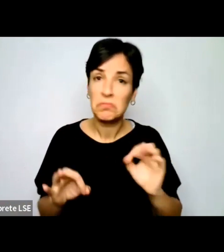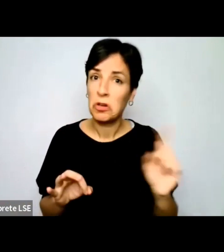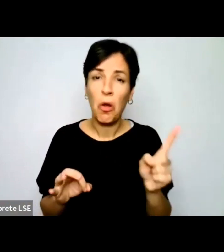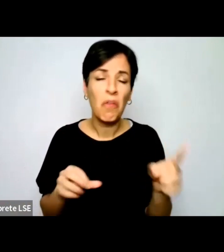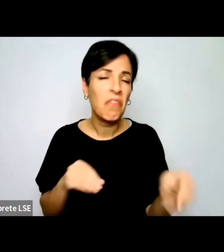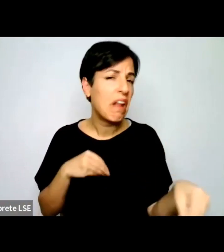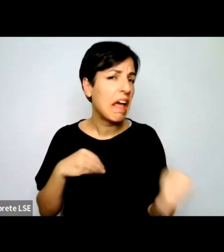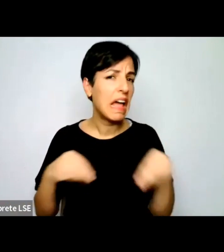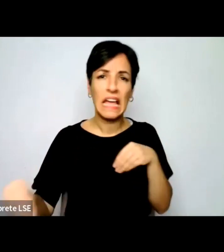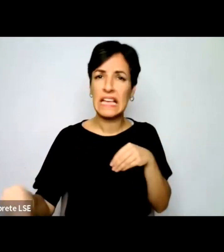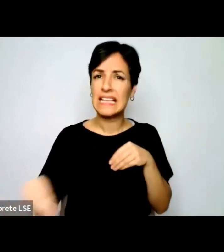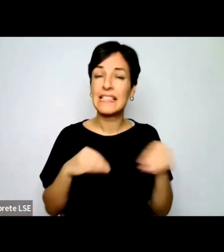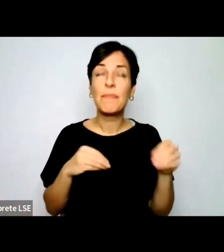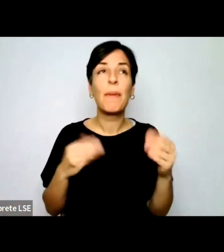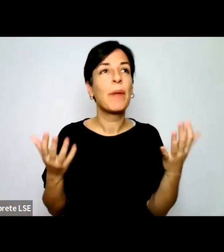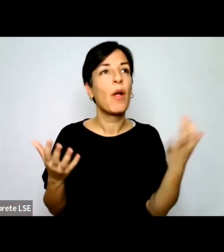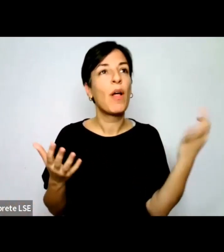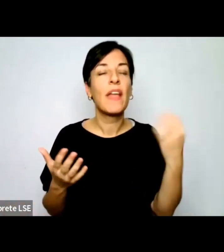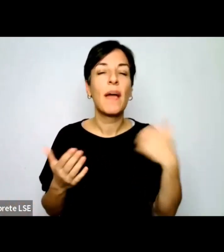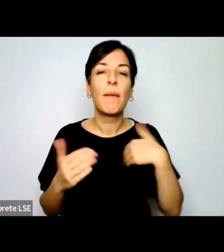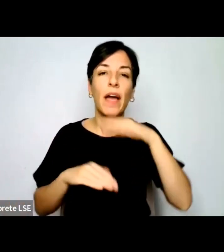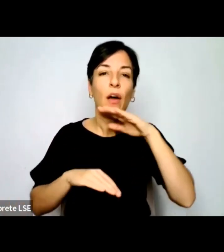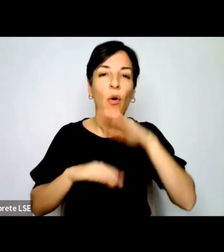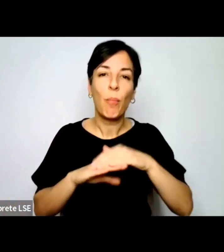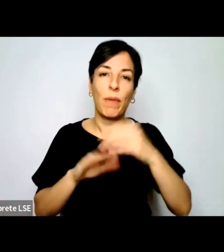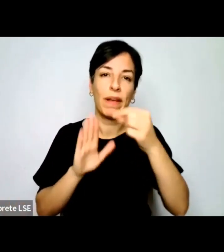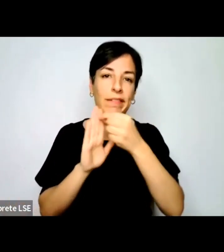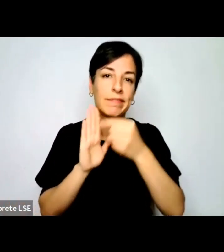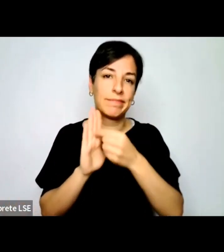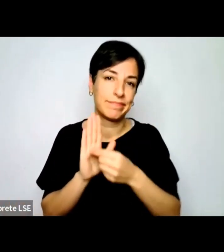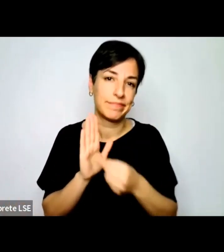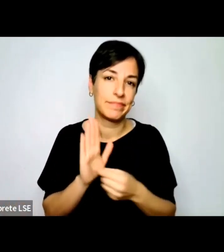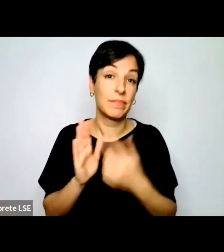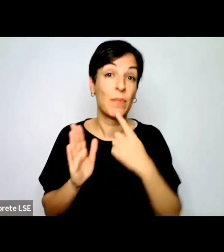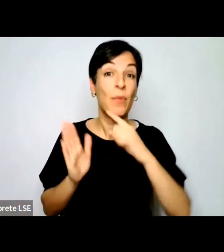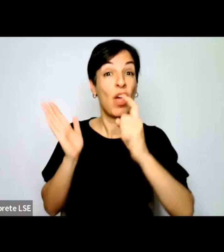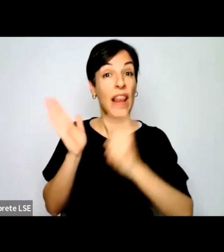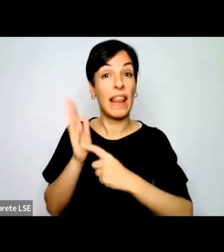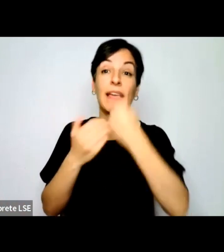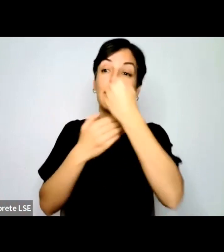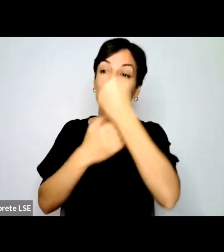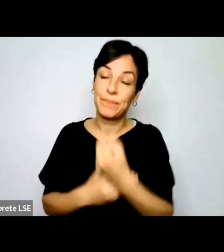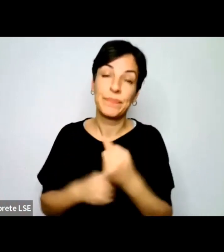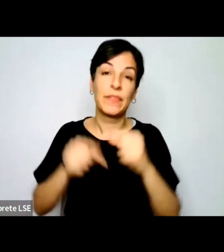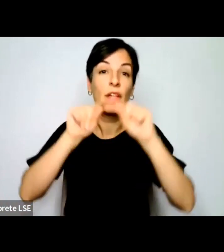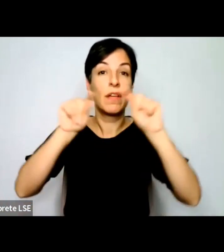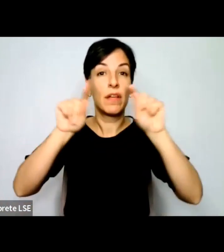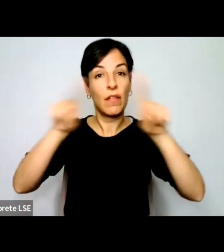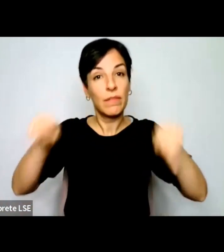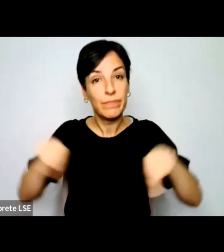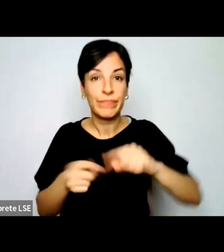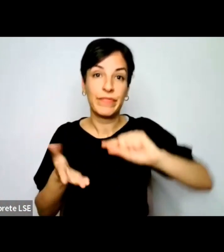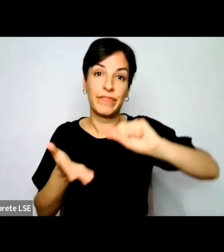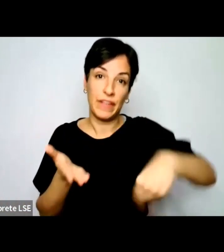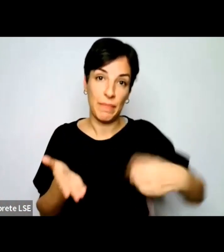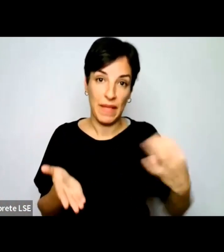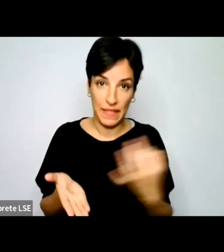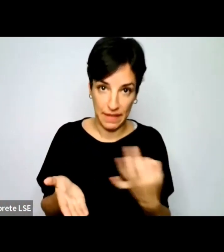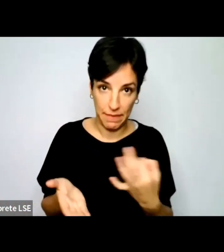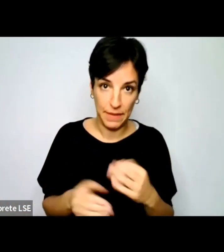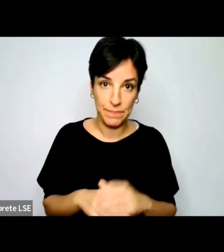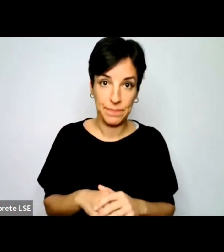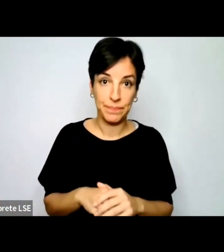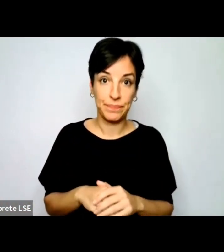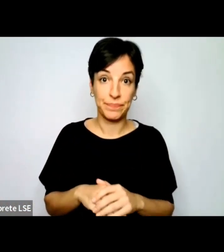una serie de formalidades, y sí que la ley nos dice que en principio hay que firmar unos documentos. Entonces, se os va a dar un documento a